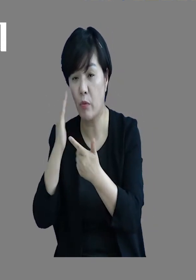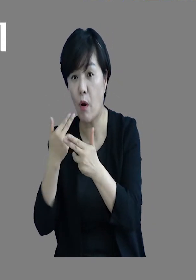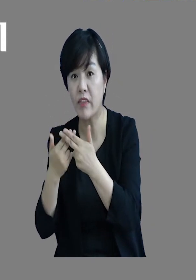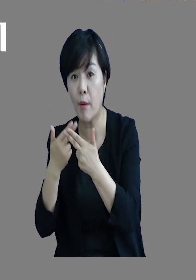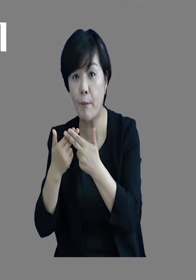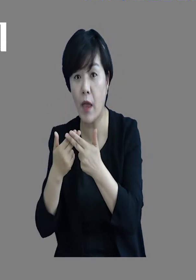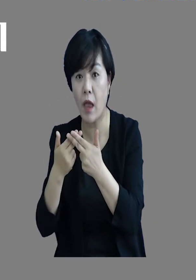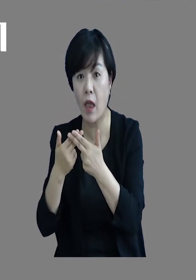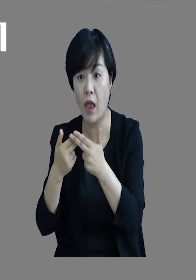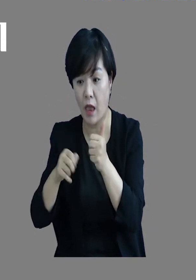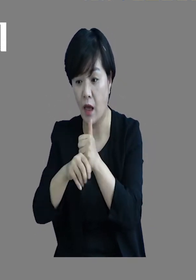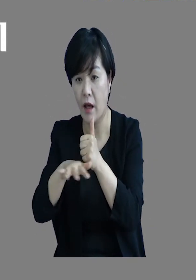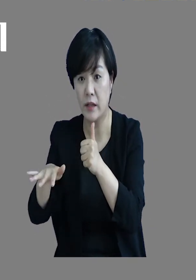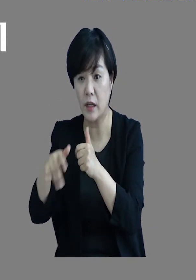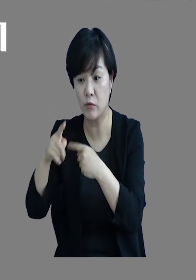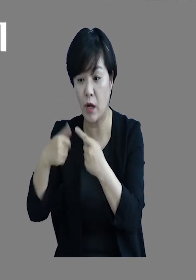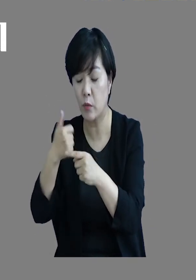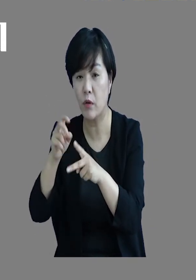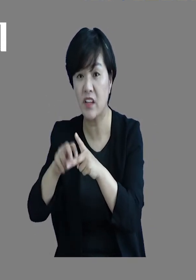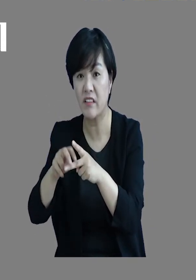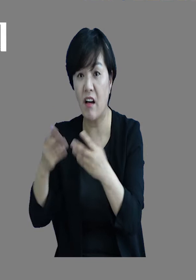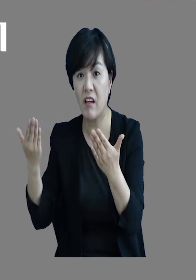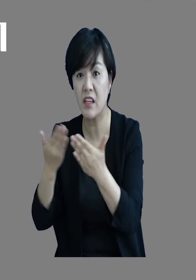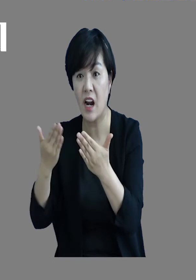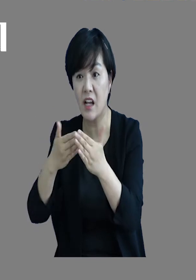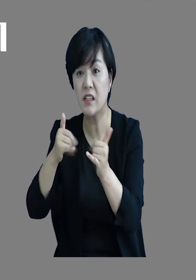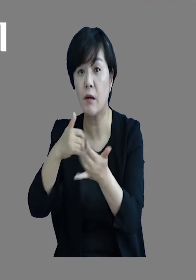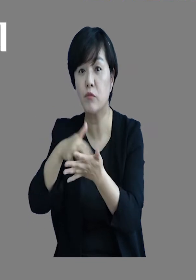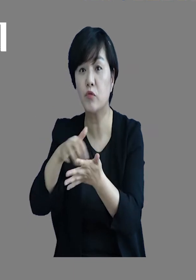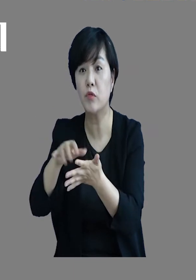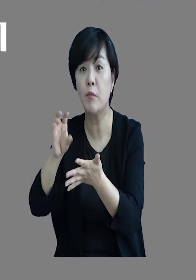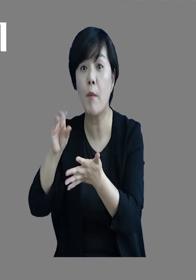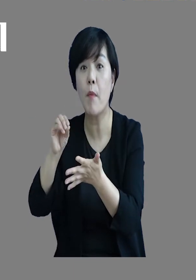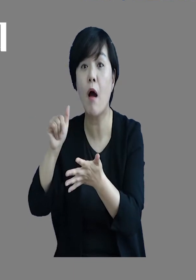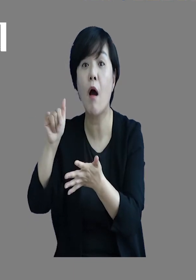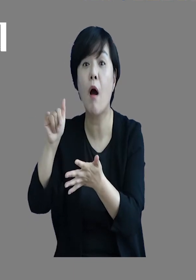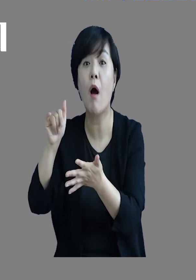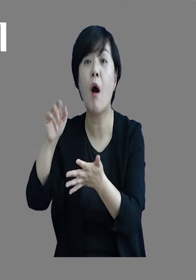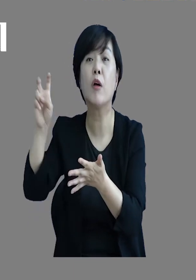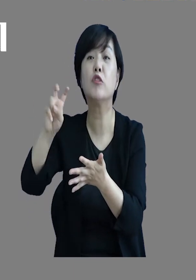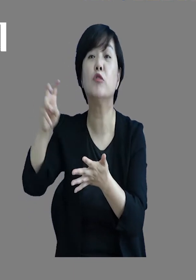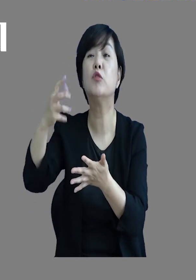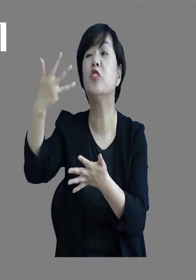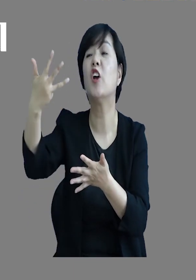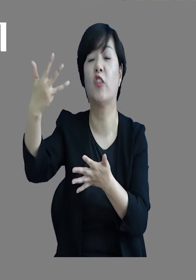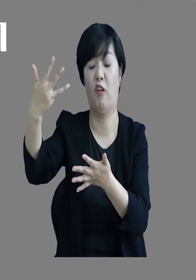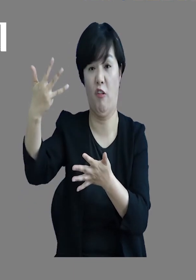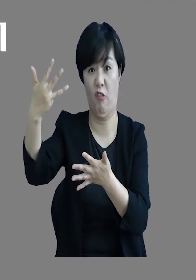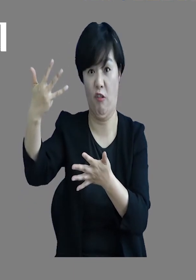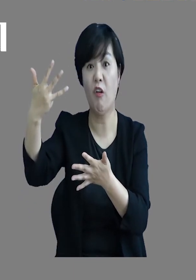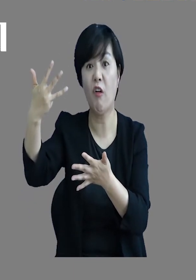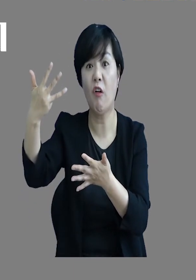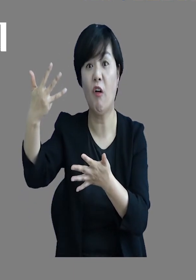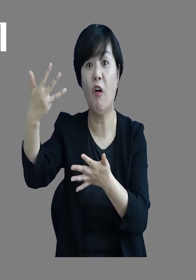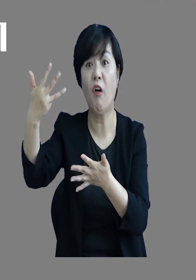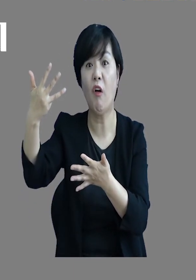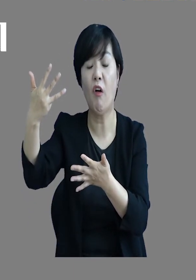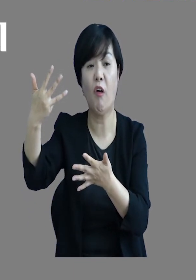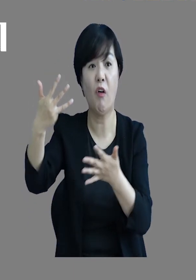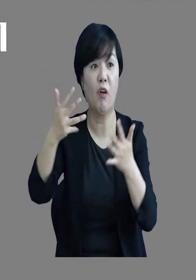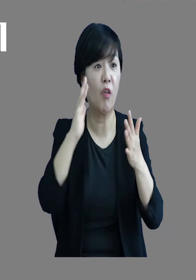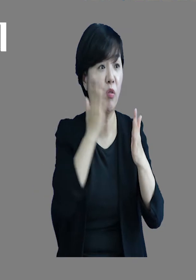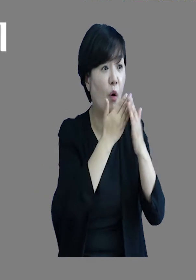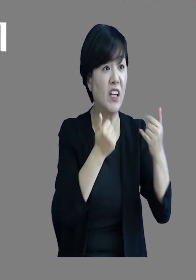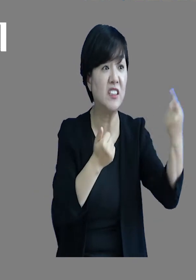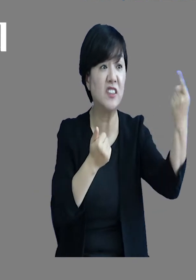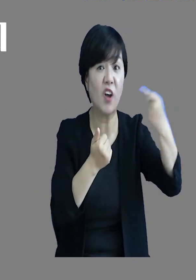농아인협회 산하 수어 통역센터에서 근무하는 수어 통역사는 고작 28명밖에 안 됩니다.